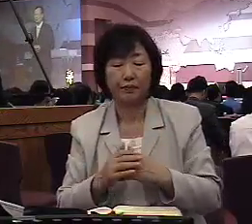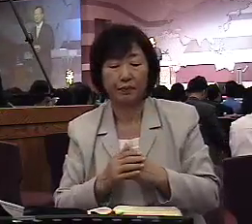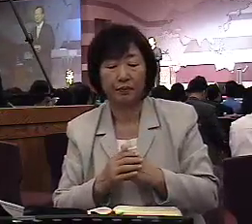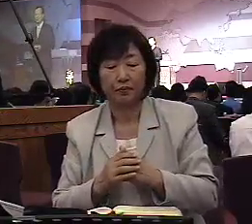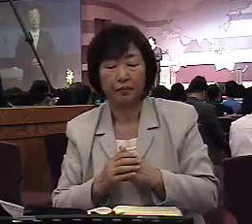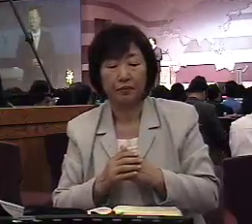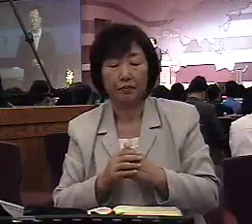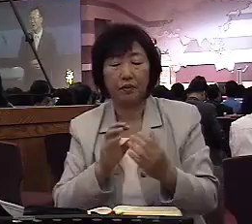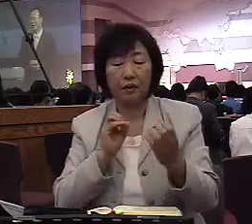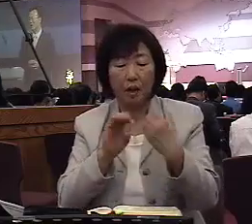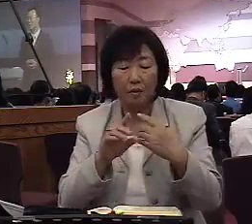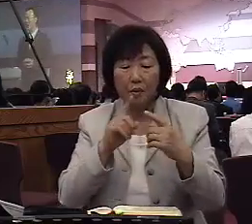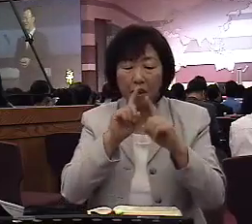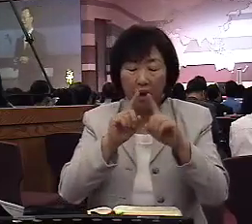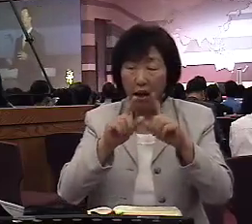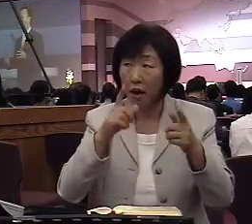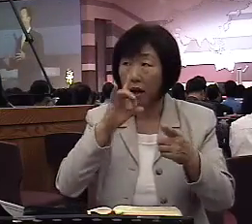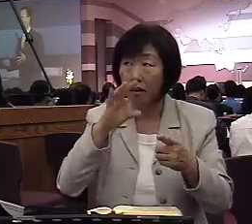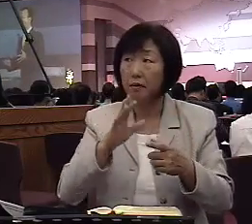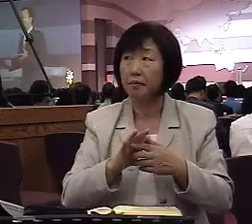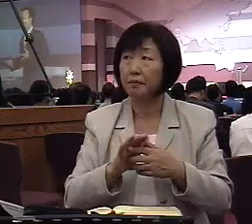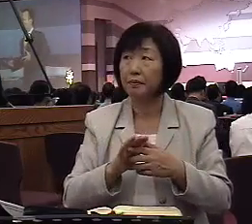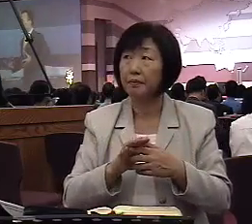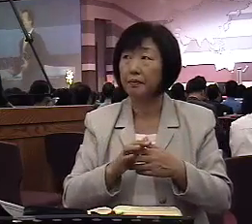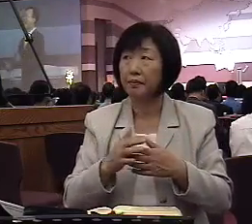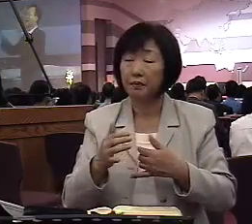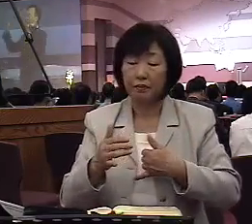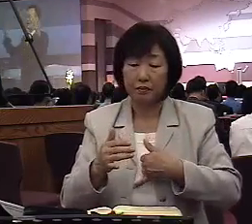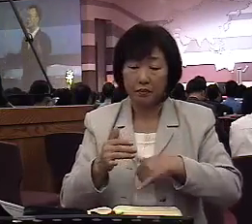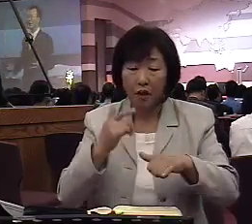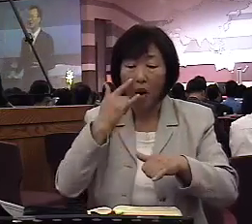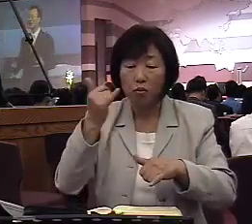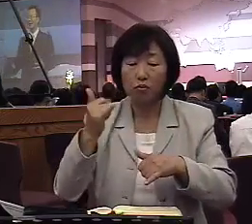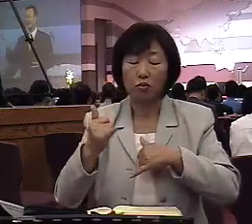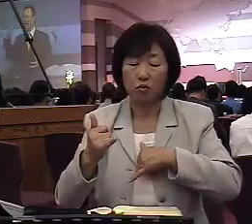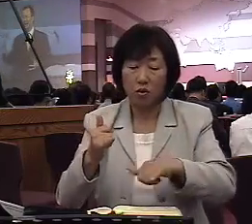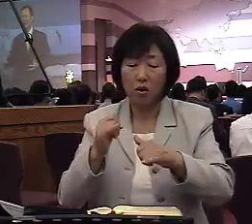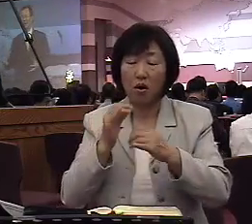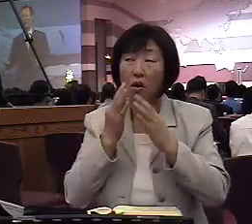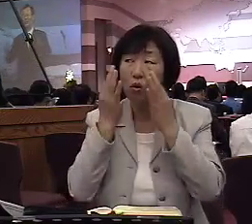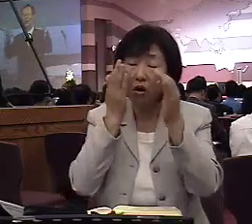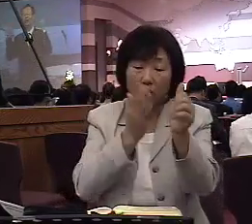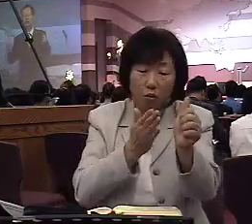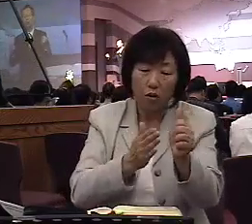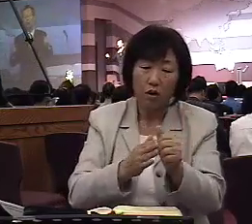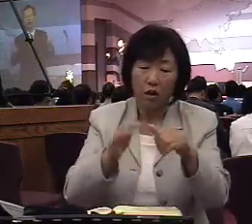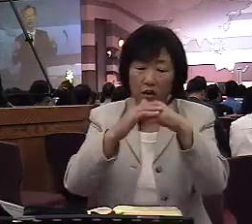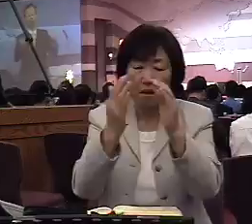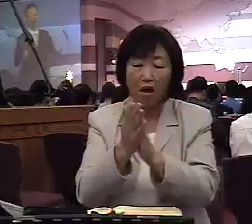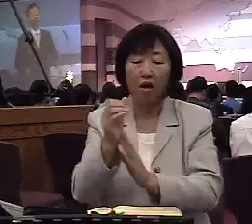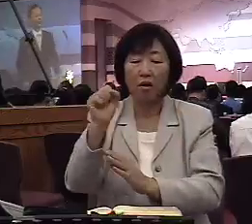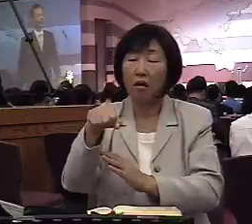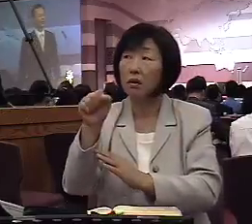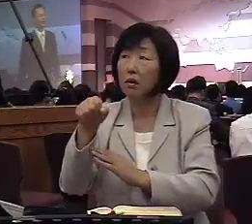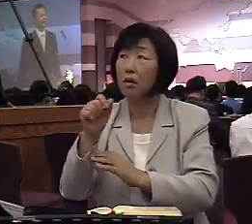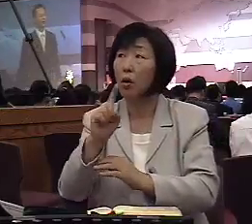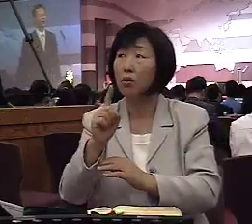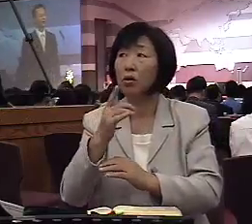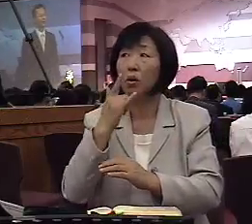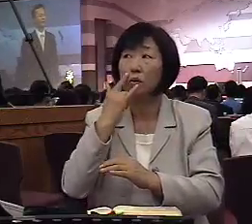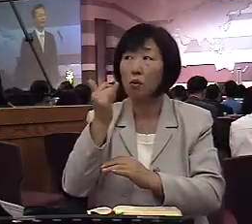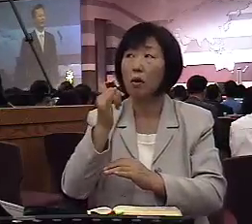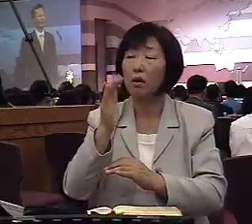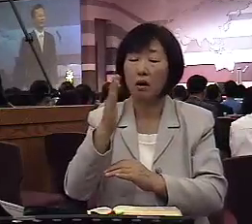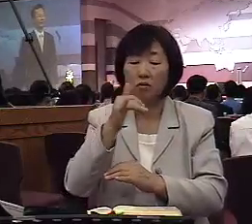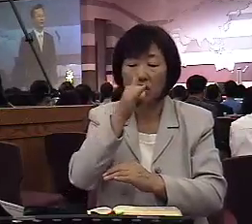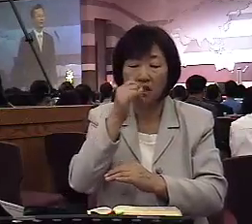되니? 부모님의 경우 자식들이 간구하는 것마다 다 예스하면 그게 어떻게 부모가 될 수 있니?